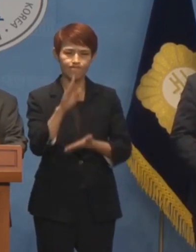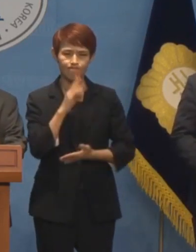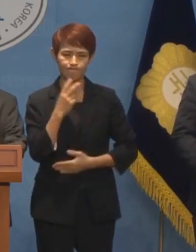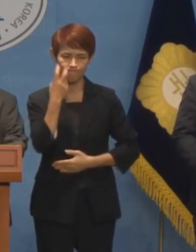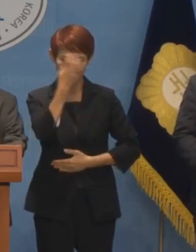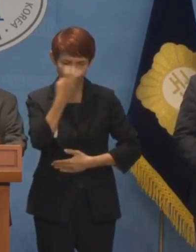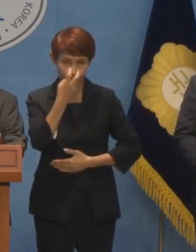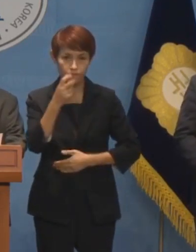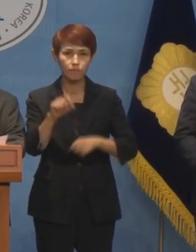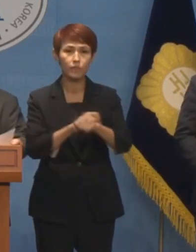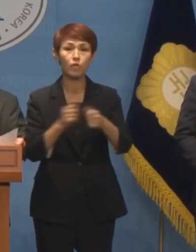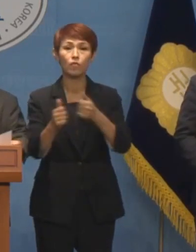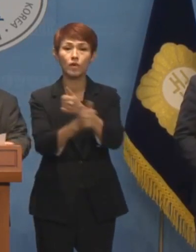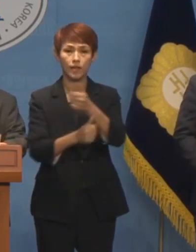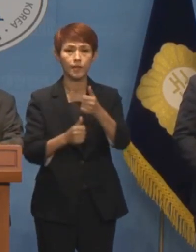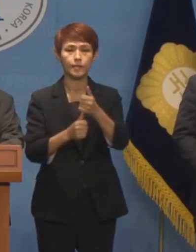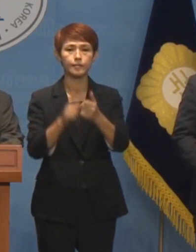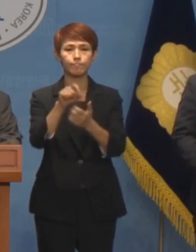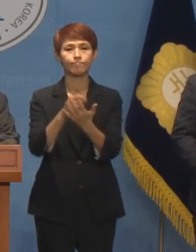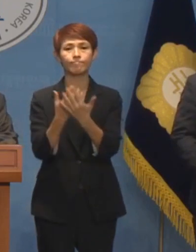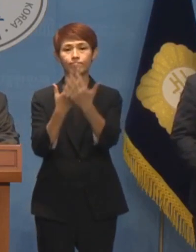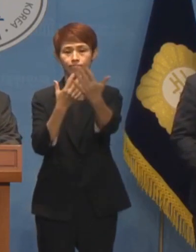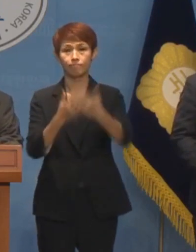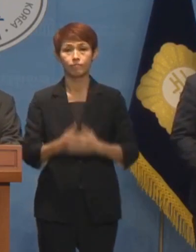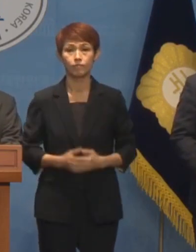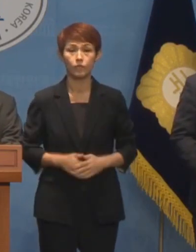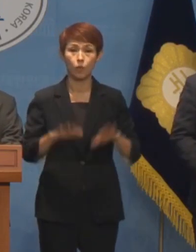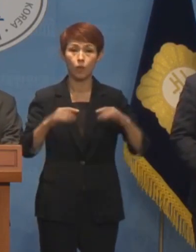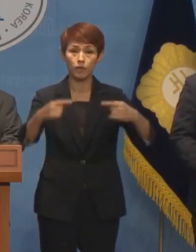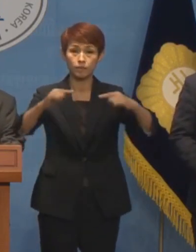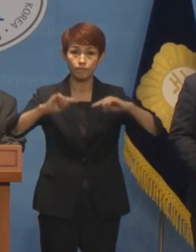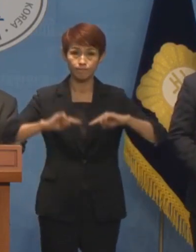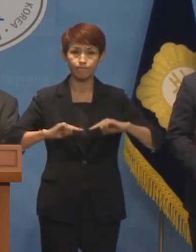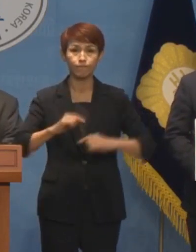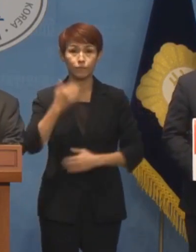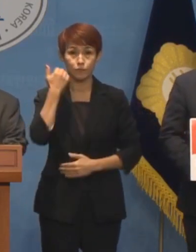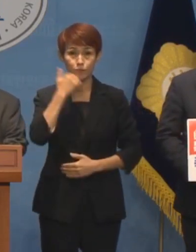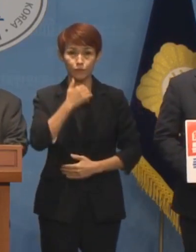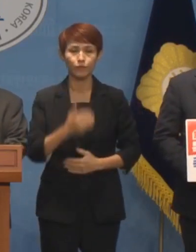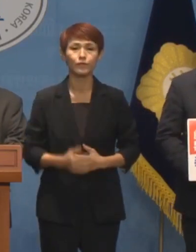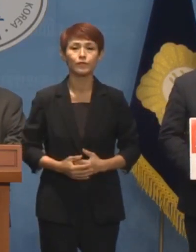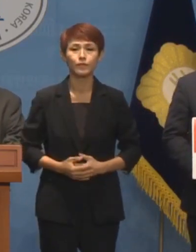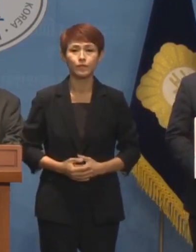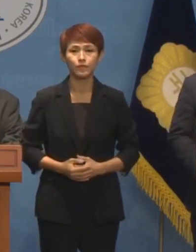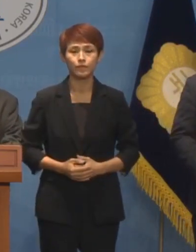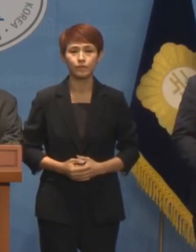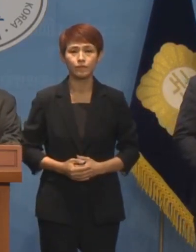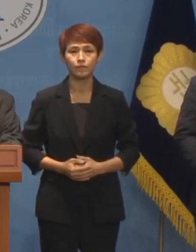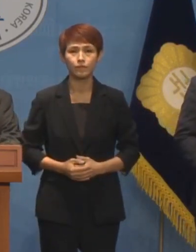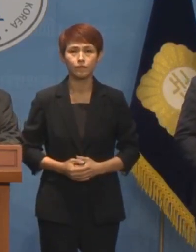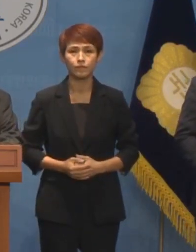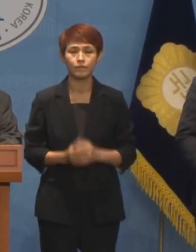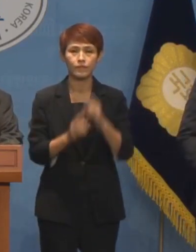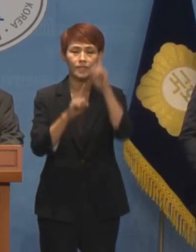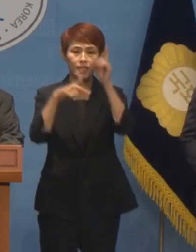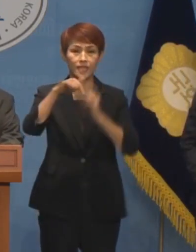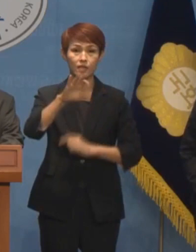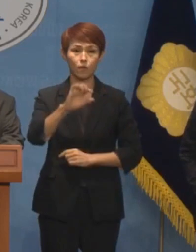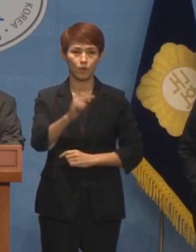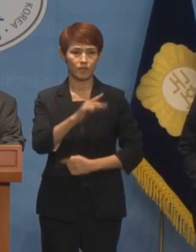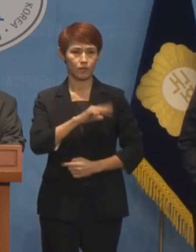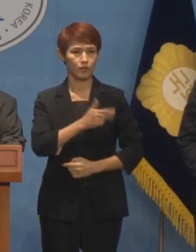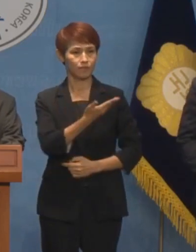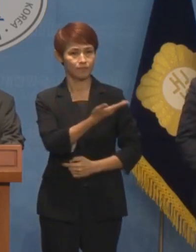특별위원회에서 기자회견을 하겠습니다. 오늘 참석하신 분 먼저 소개하겠습니다. 이기원 의원님